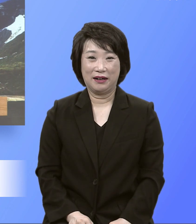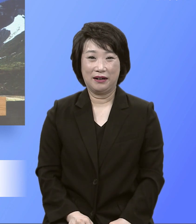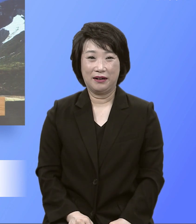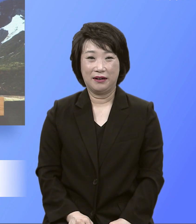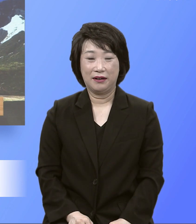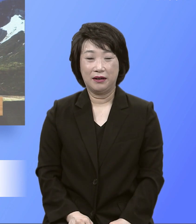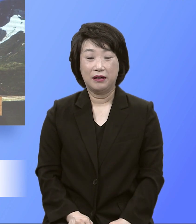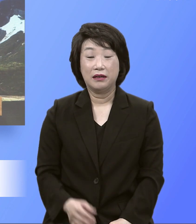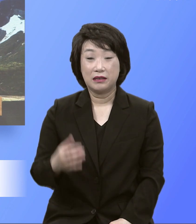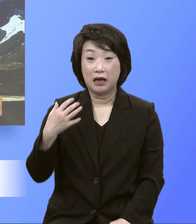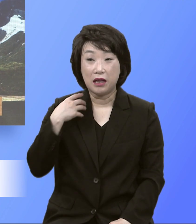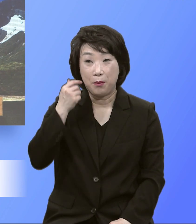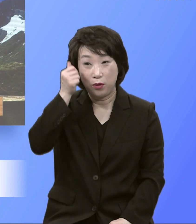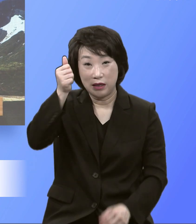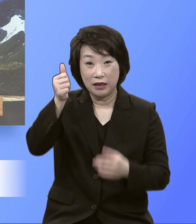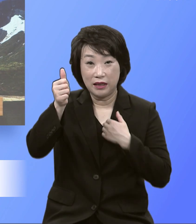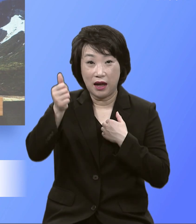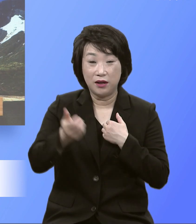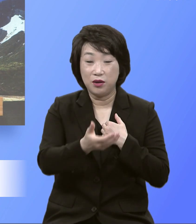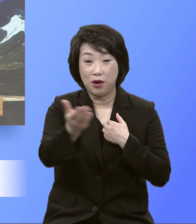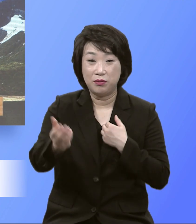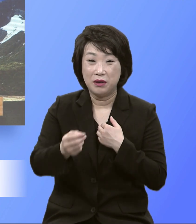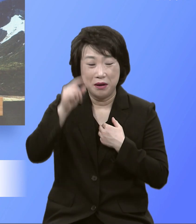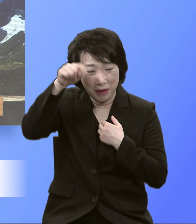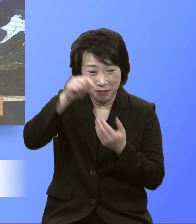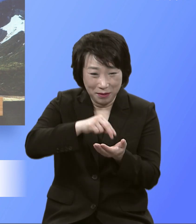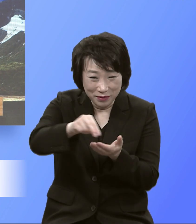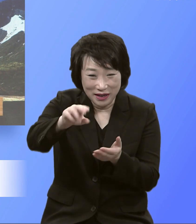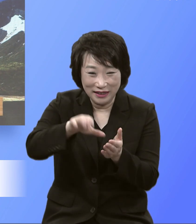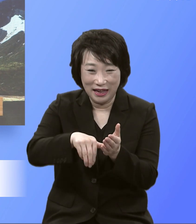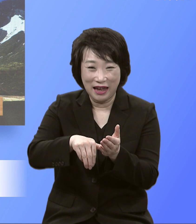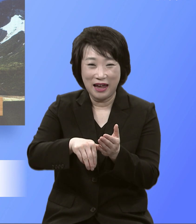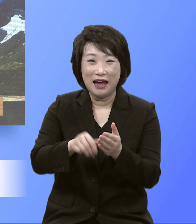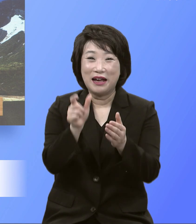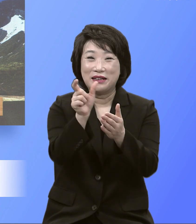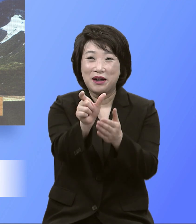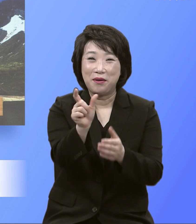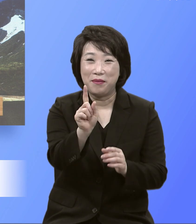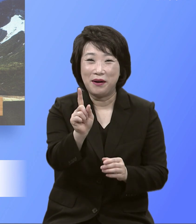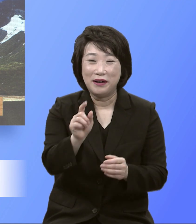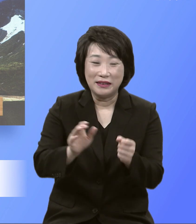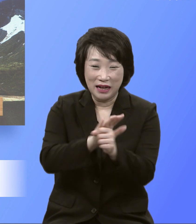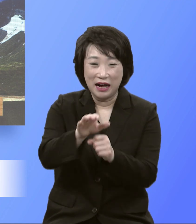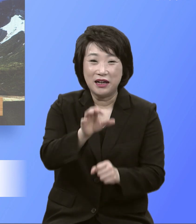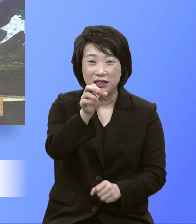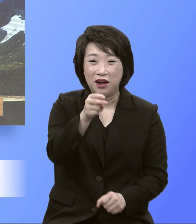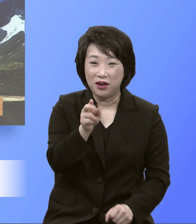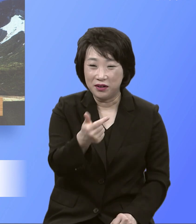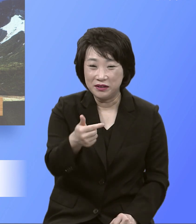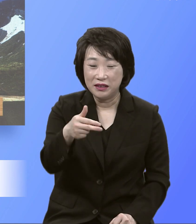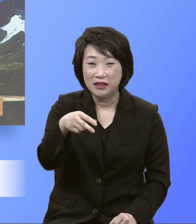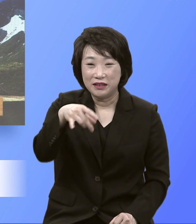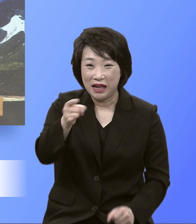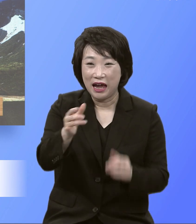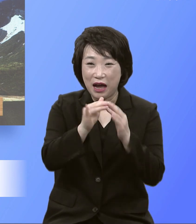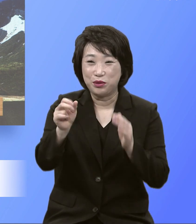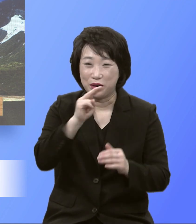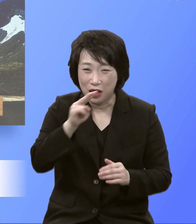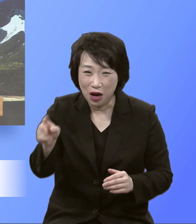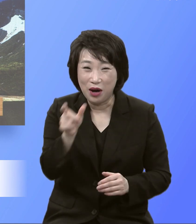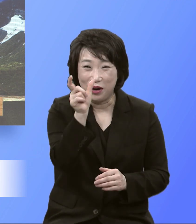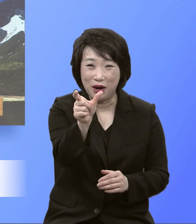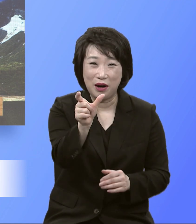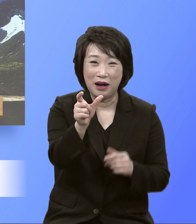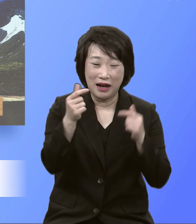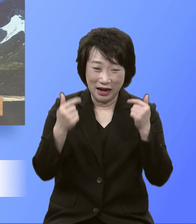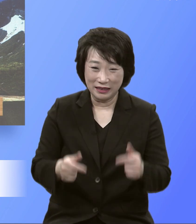왜 담임 목사인 내가 여러분에게 문자 보낼 때마다 사랑하는 연세 가족이요가 제일 먼저 우선 가치가